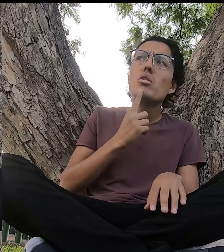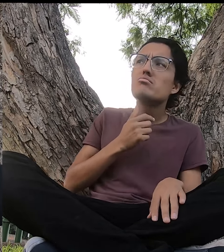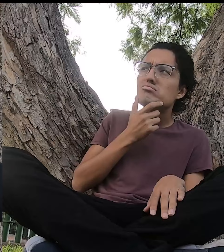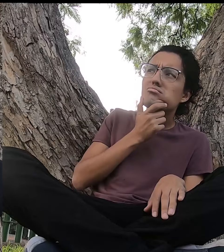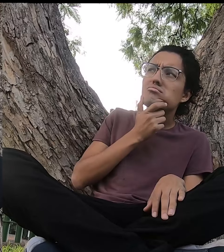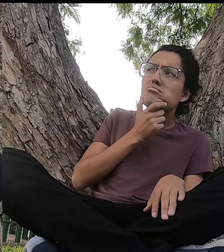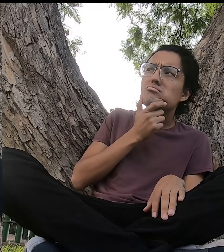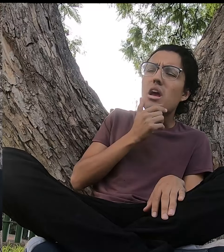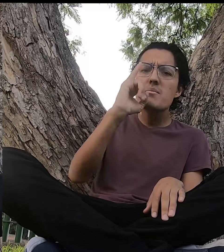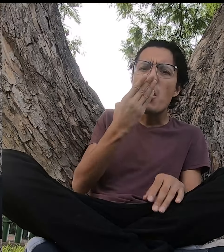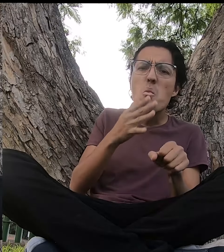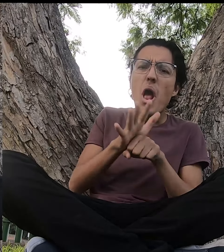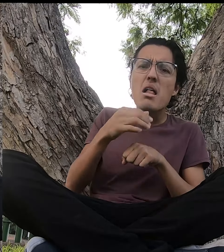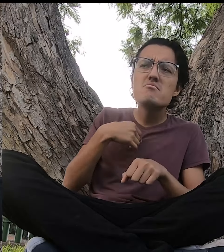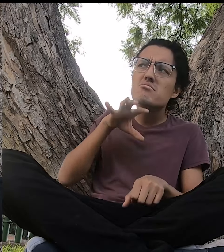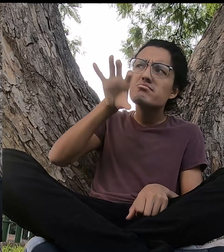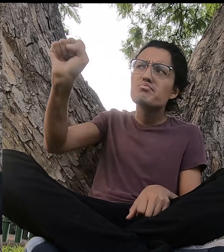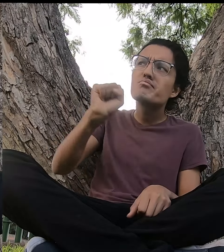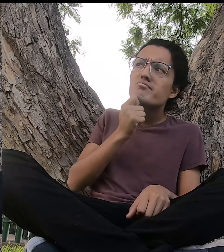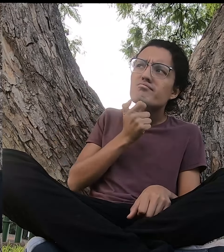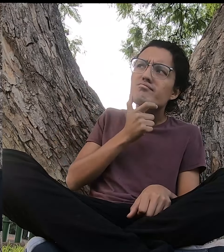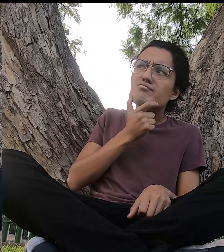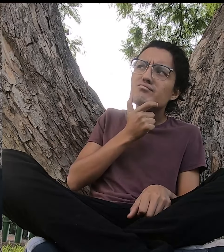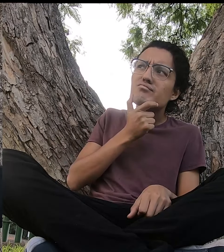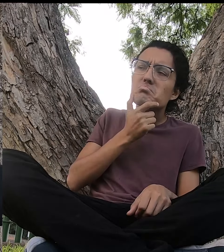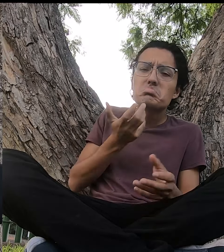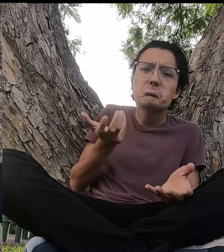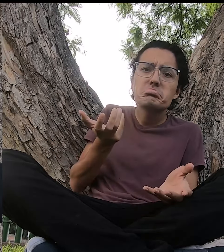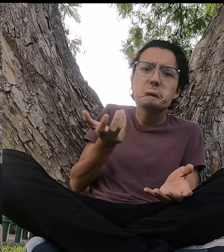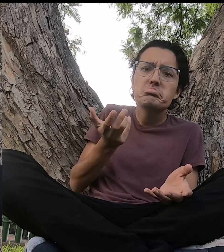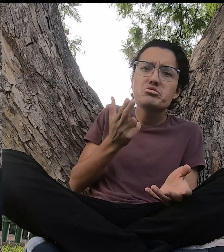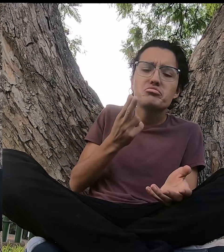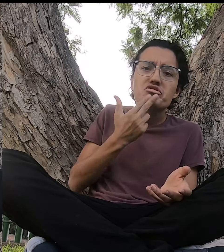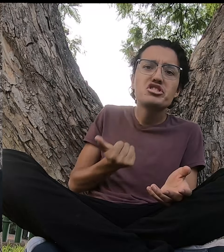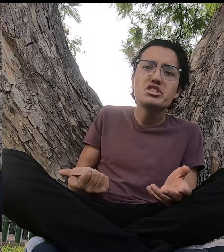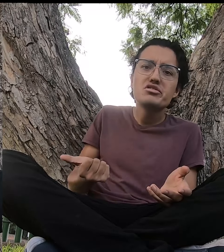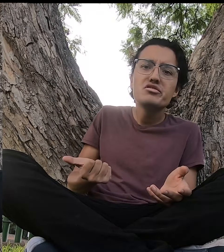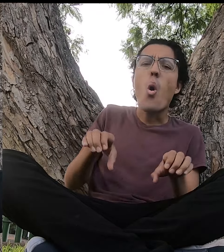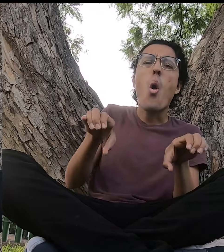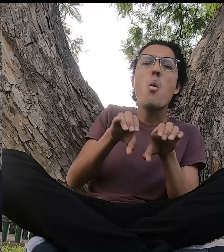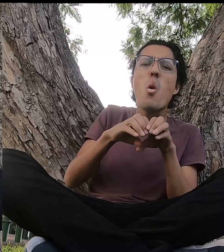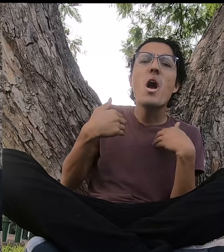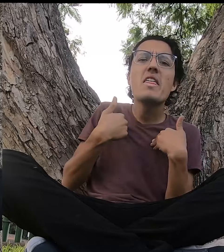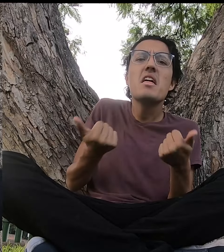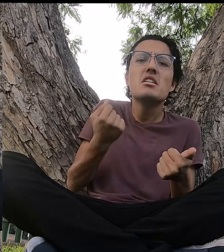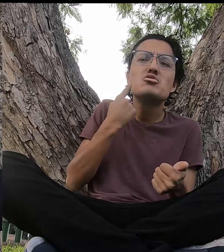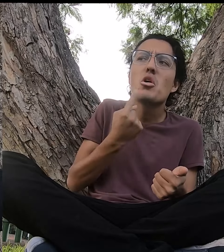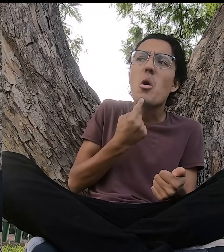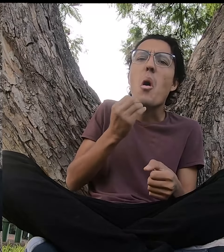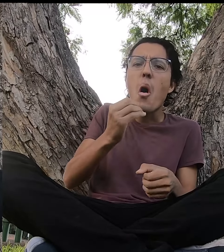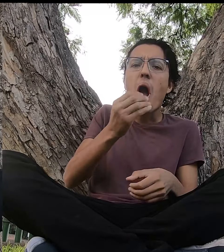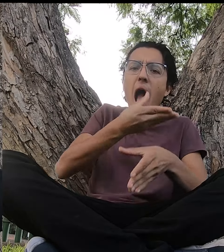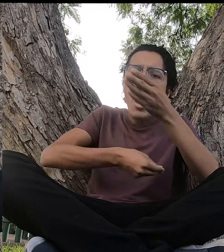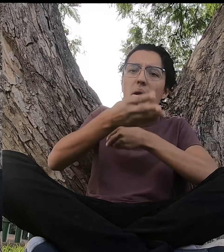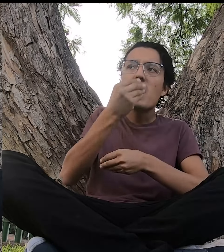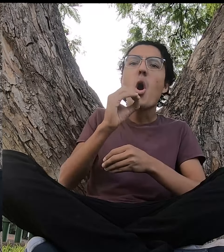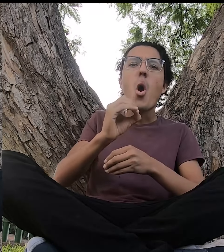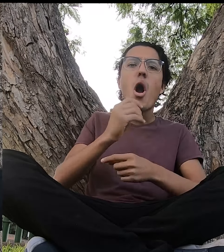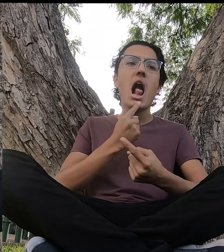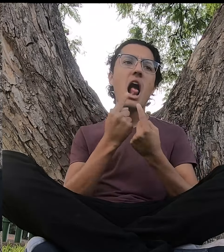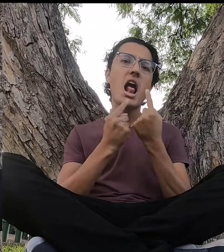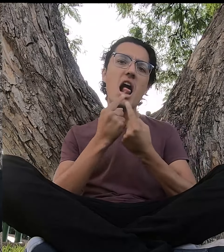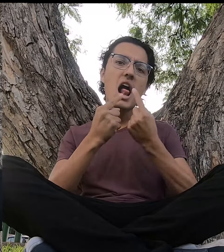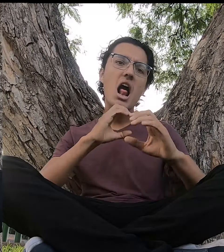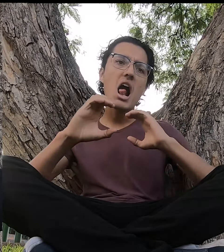emite ningún tipo de imagen que pueda el sordo poder entender o aprender o incluso mantener